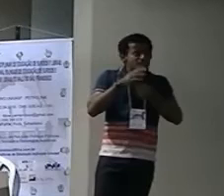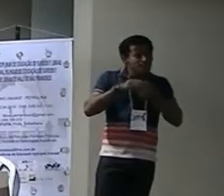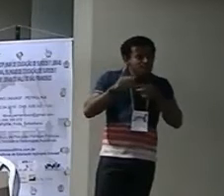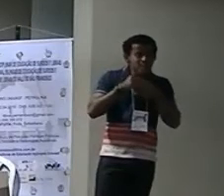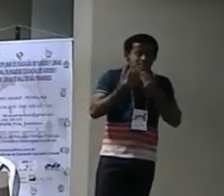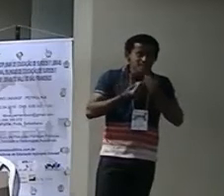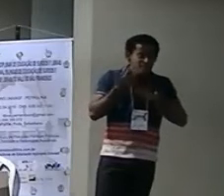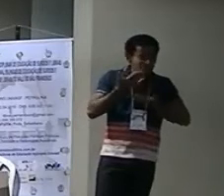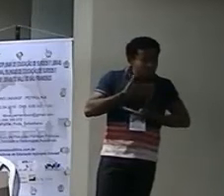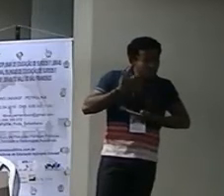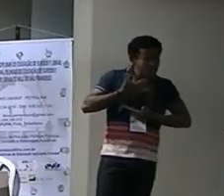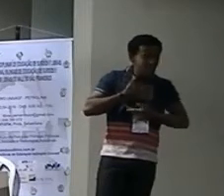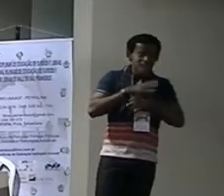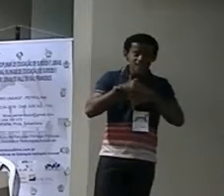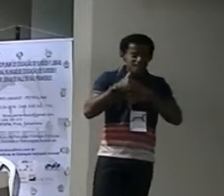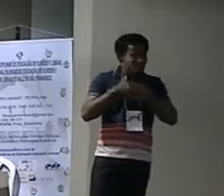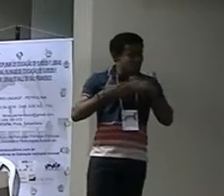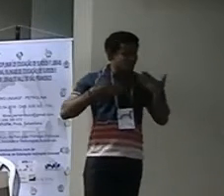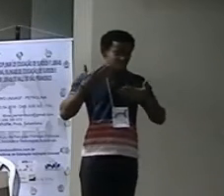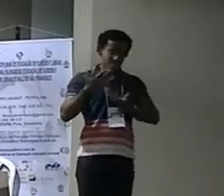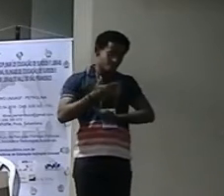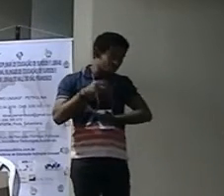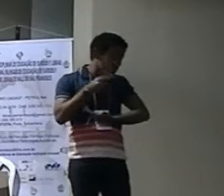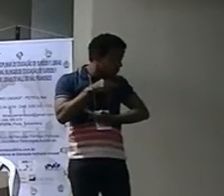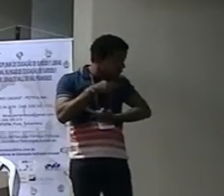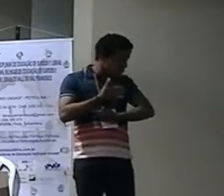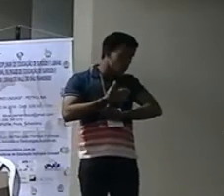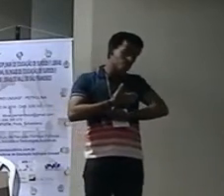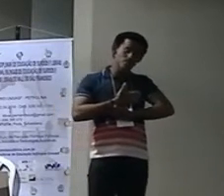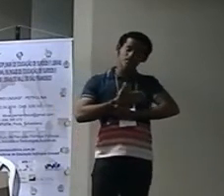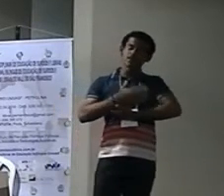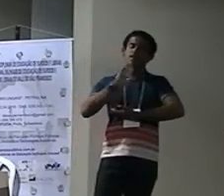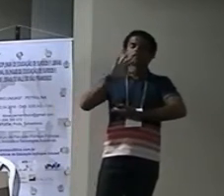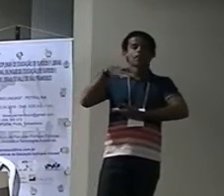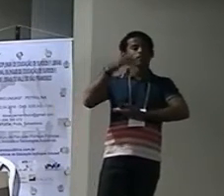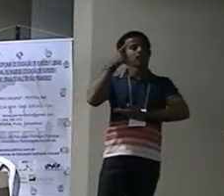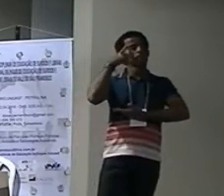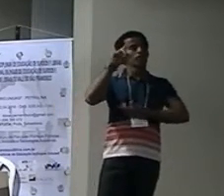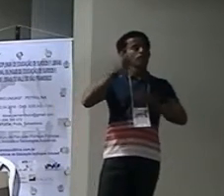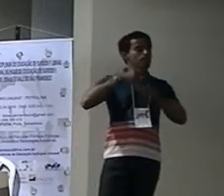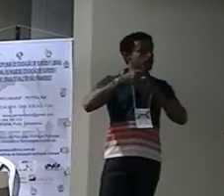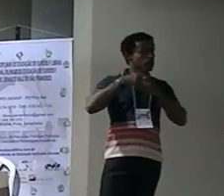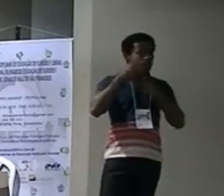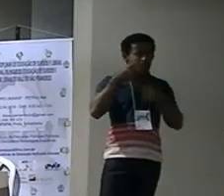Sempre dava carinho, né? Cuidava com carinho.